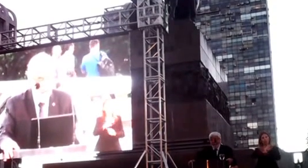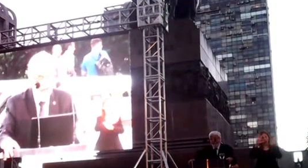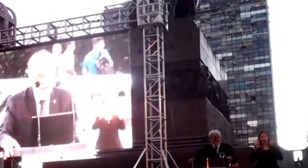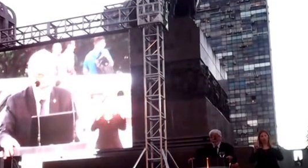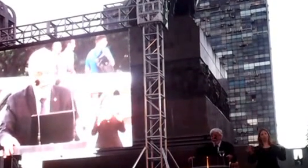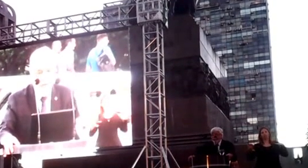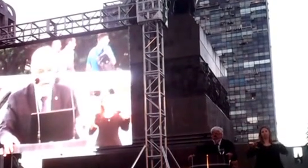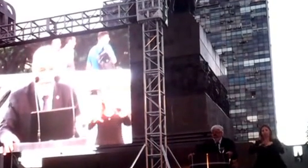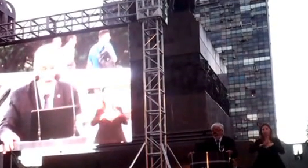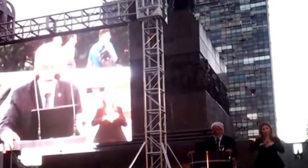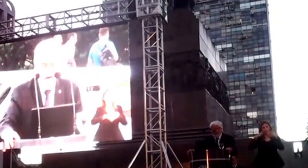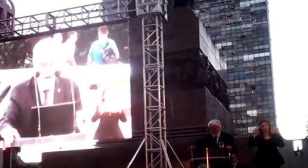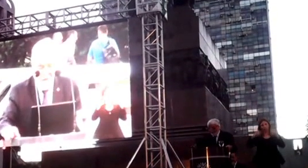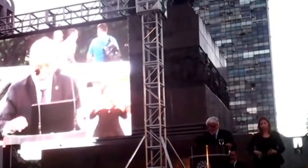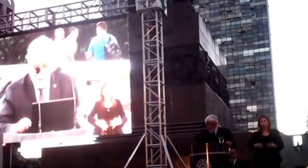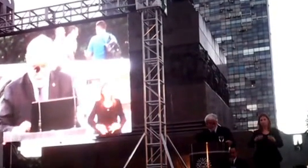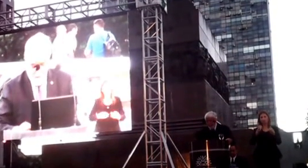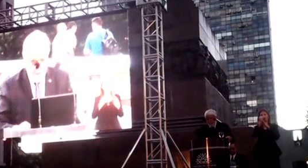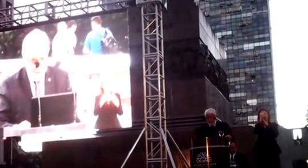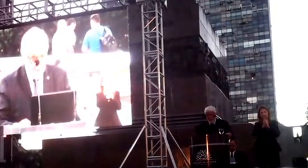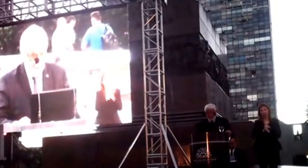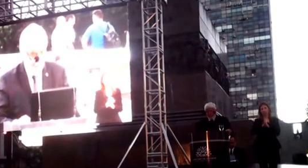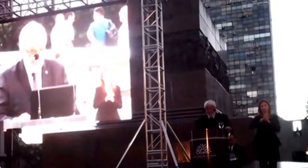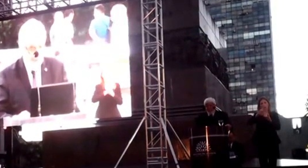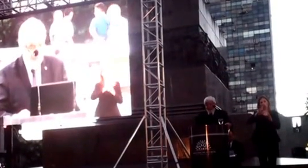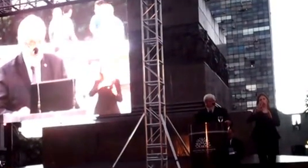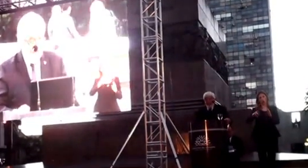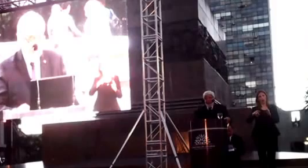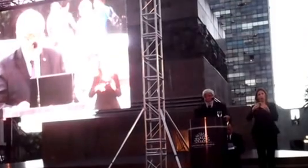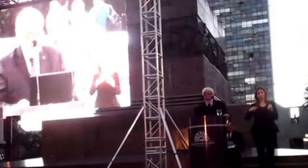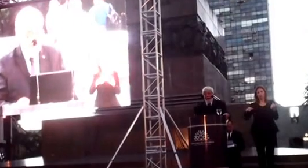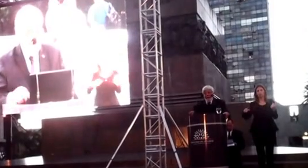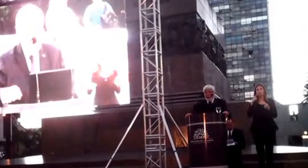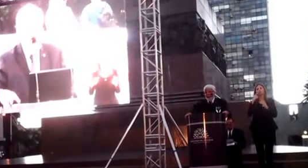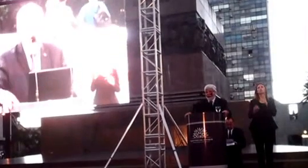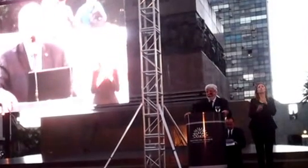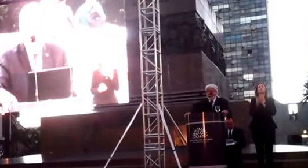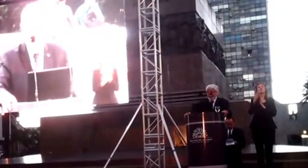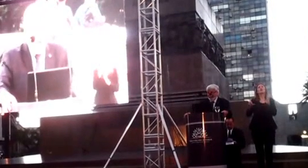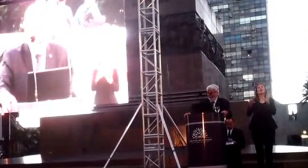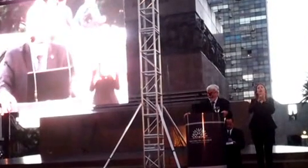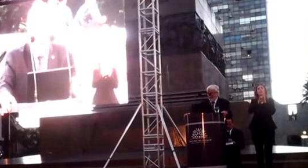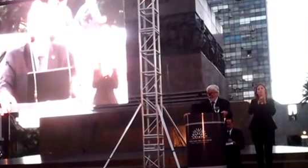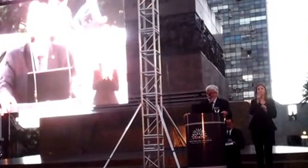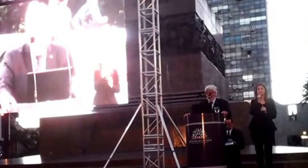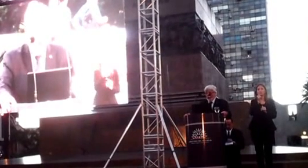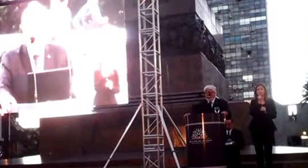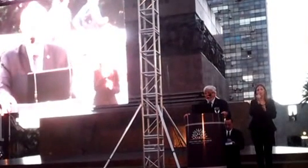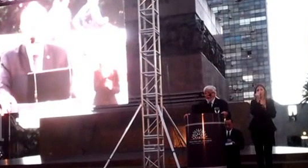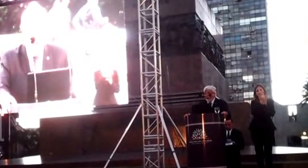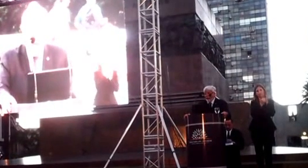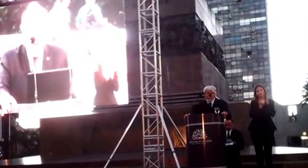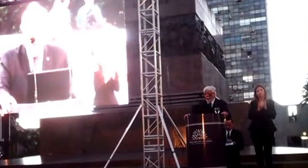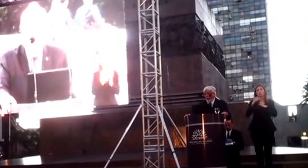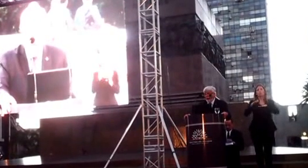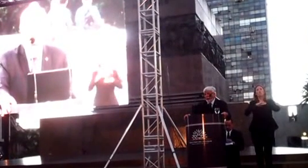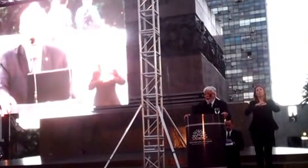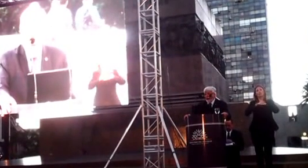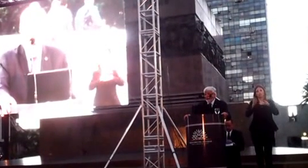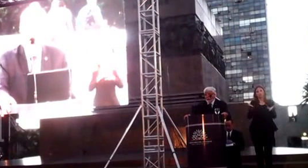e indiscutible en la baja del delito. La nueva ley orgánica policial, como sostén de la